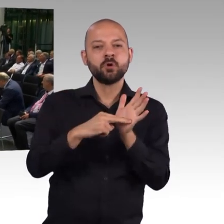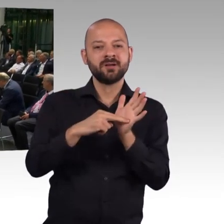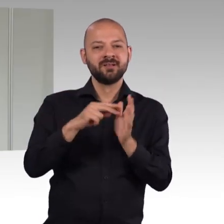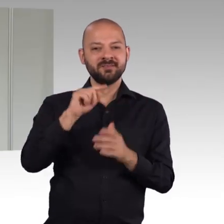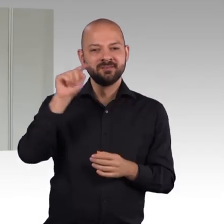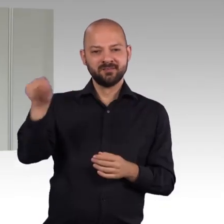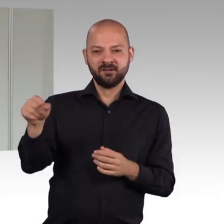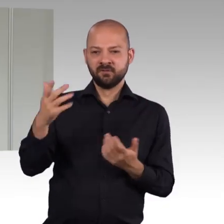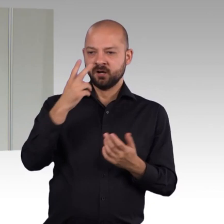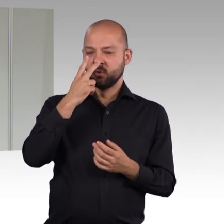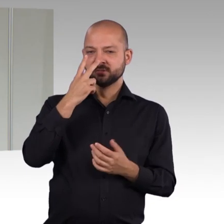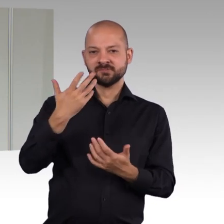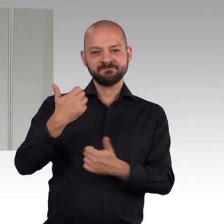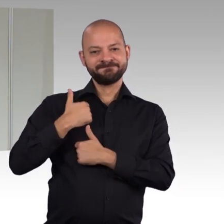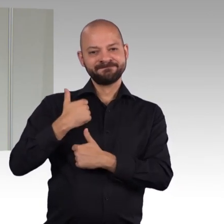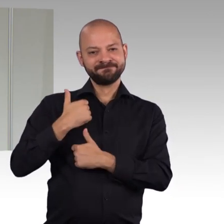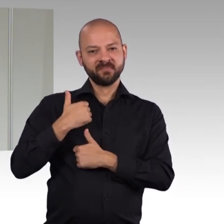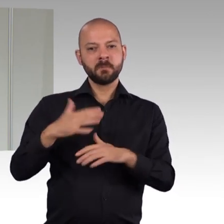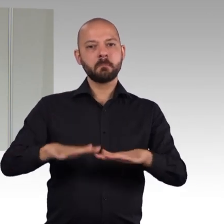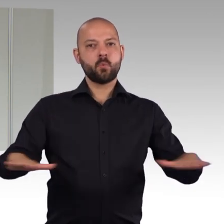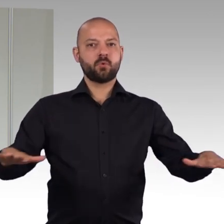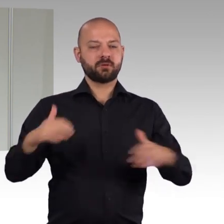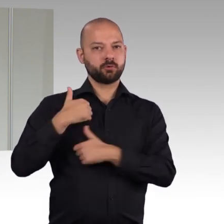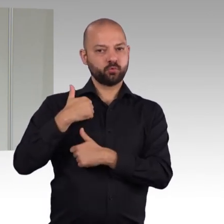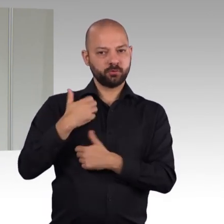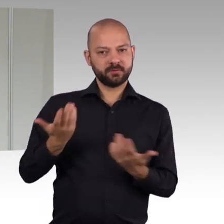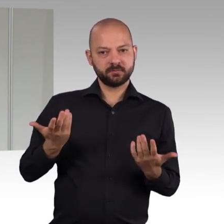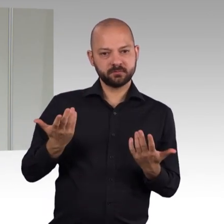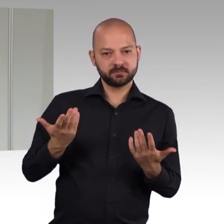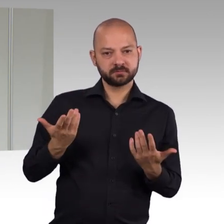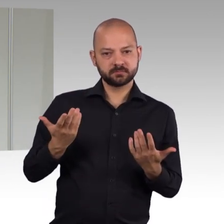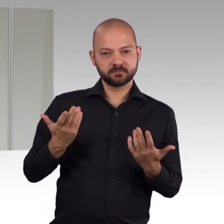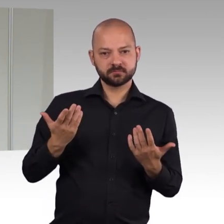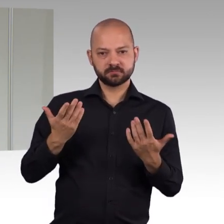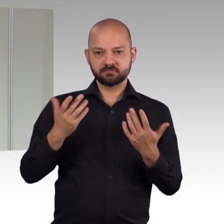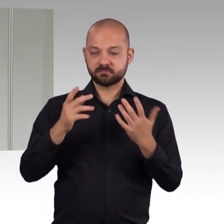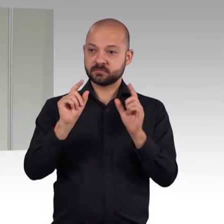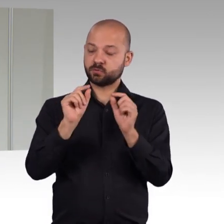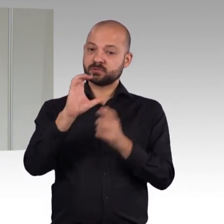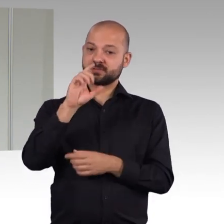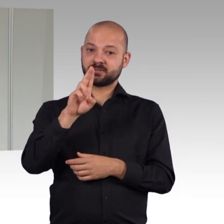Verteidigungsministerium seit 14 Jahren als Steinbruch, um ihren Machterhalt zu sichern.